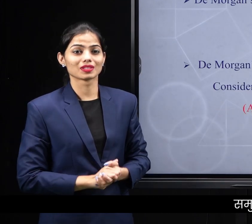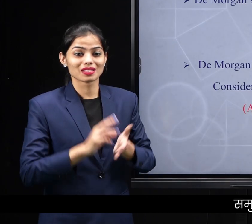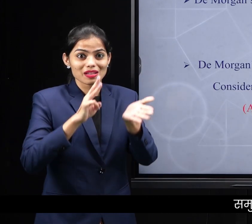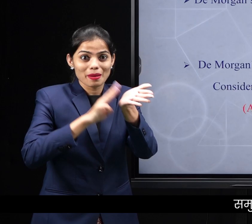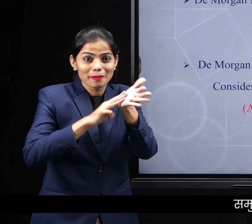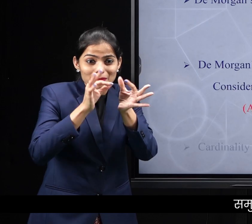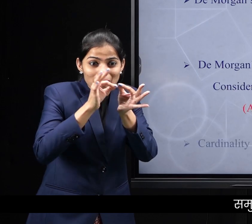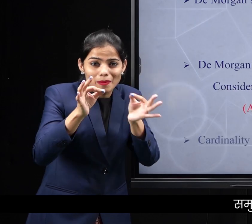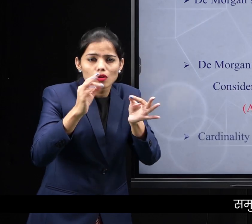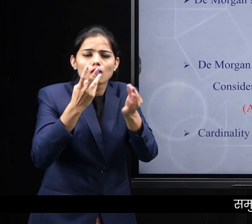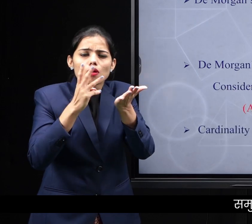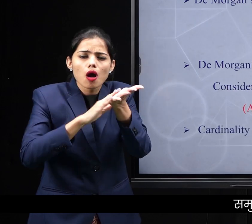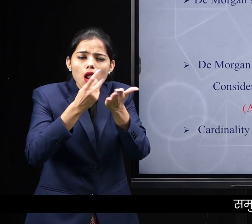समुच्चय की गणनांक,